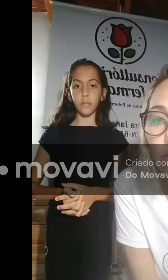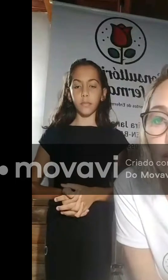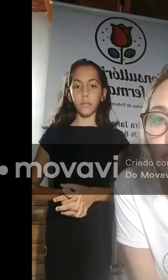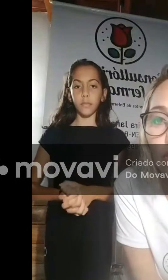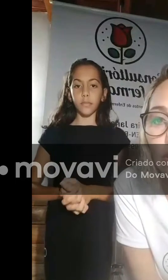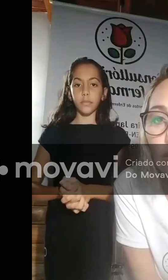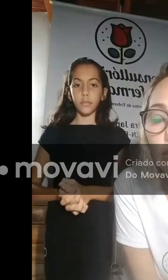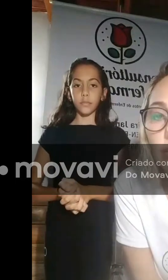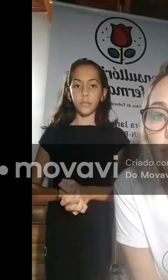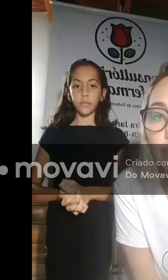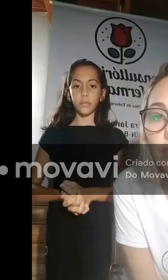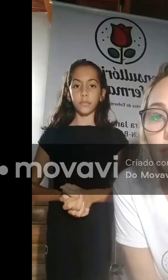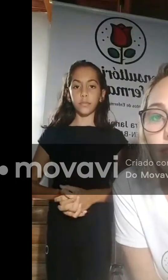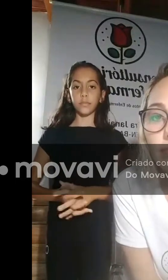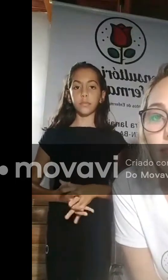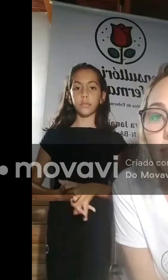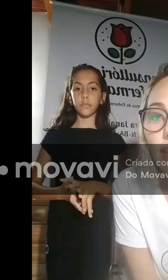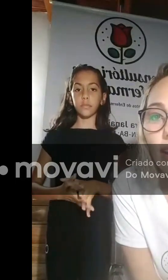dar uma olhadinha.